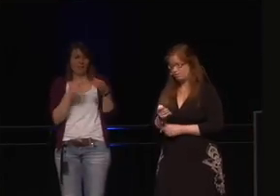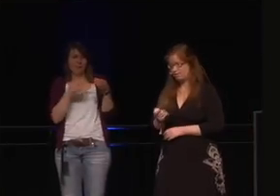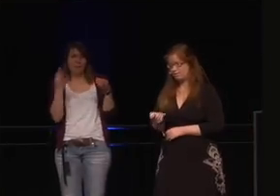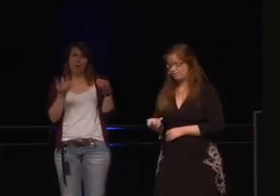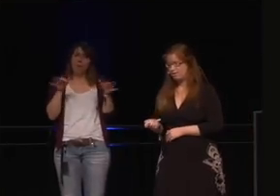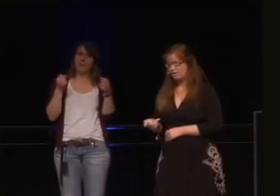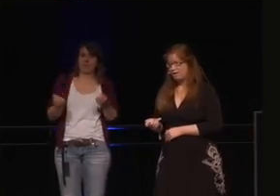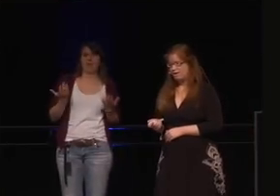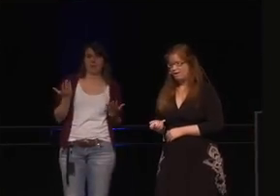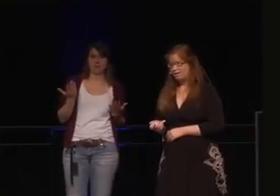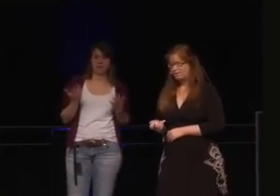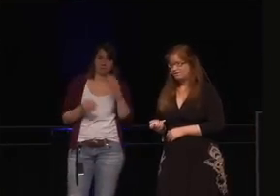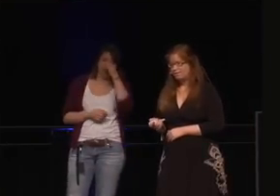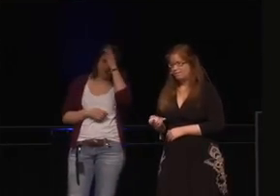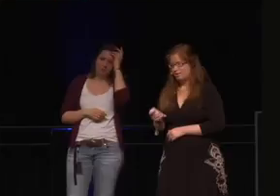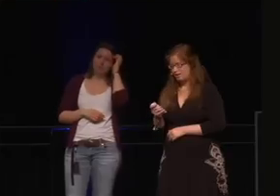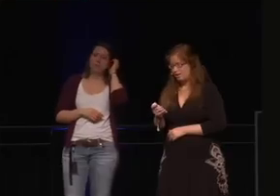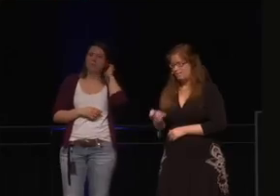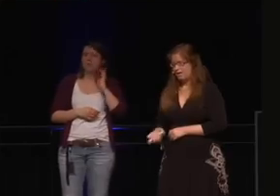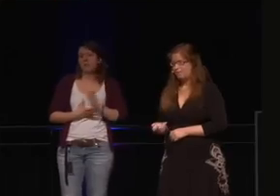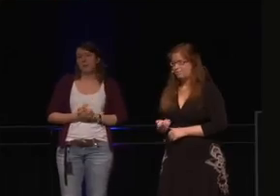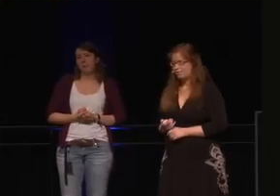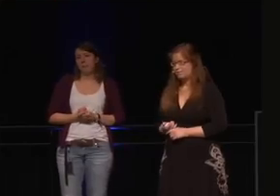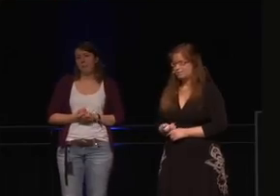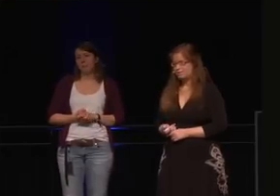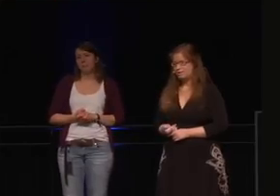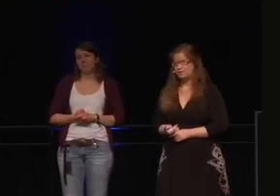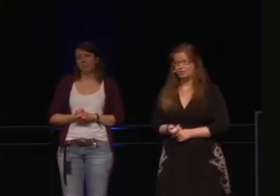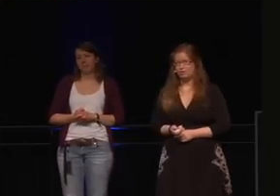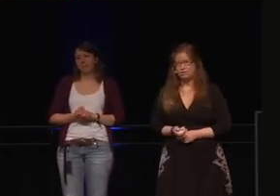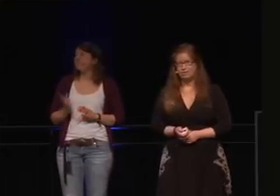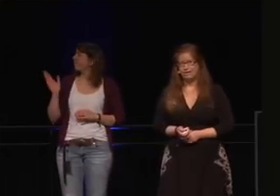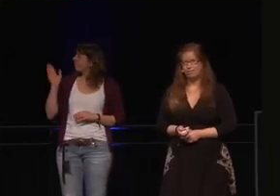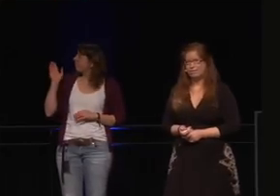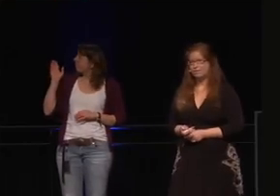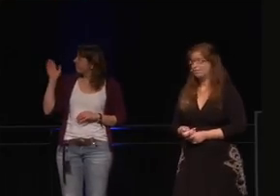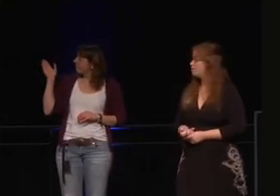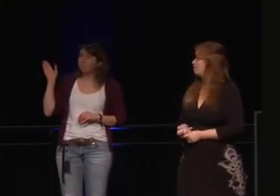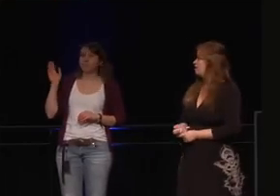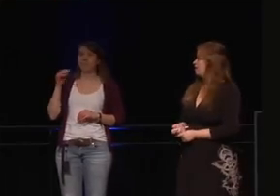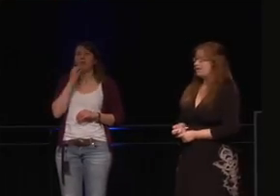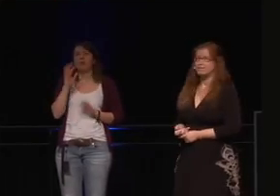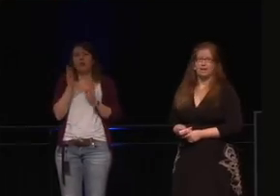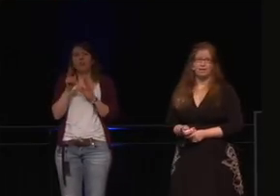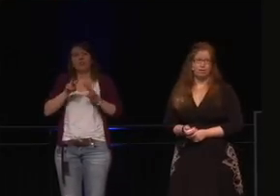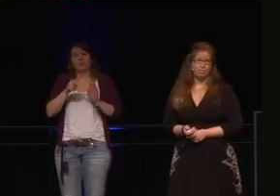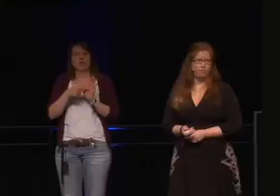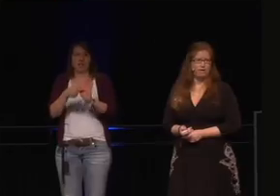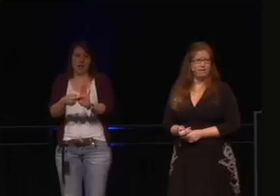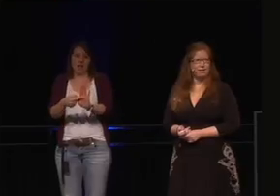esos muñecos, y para pedir más seguridad para los muñecos. Y he traído un pequeño vídeo.